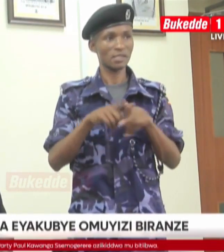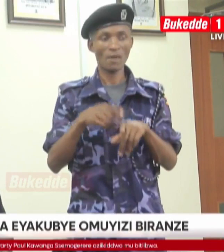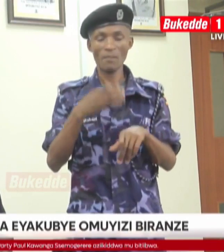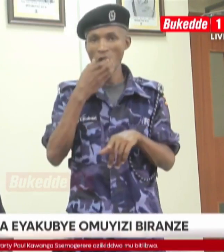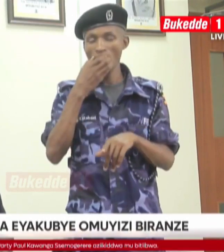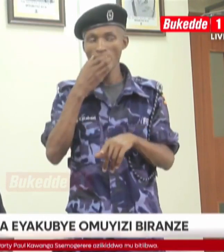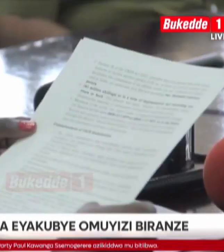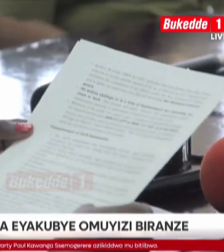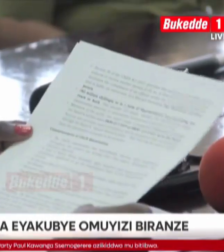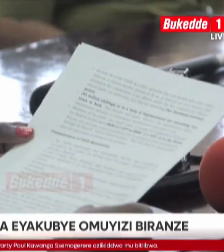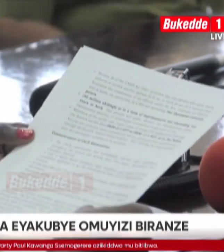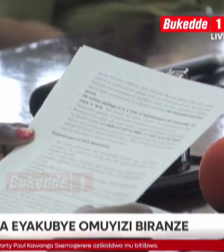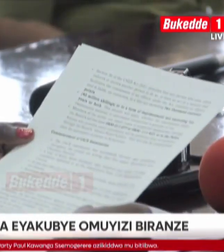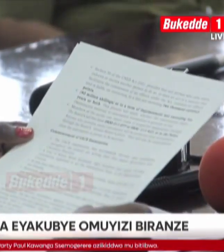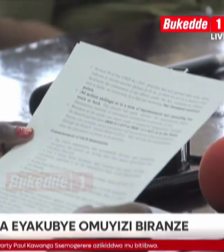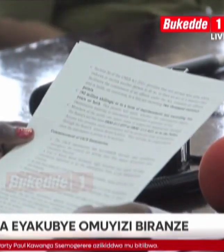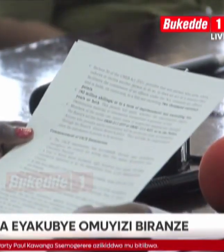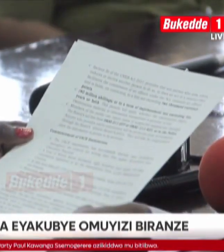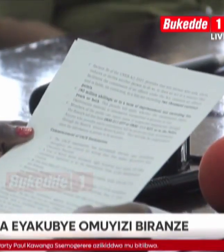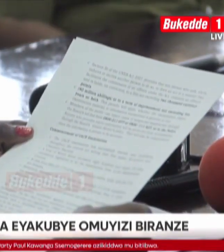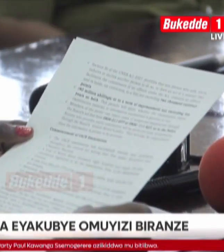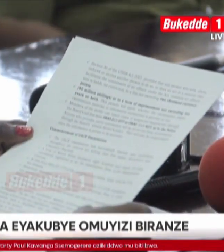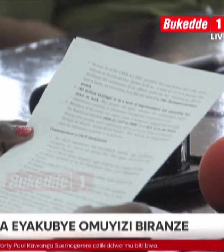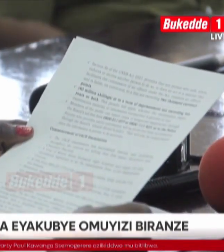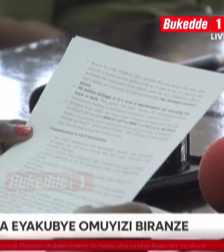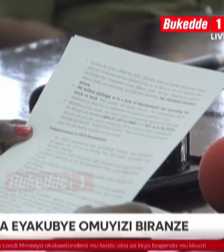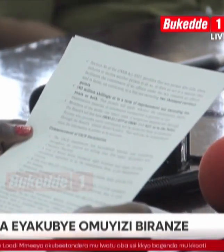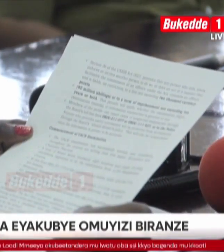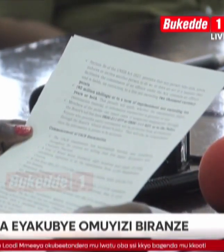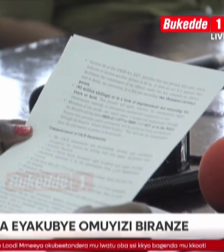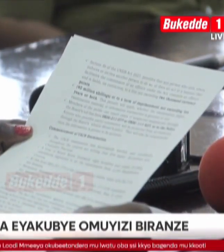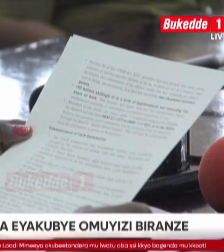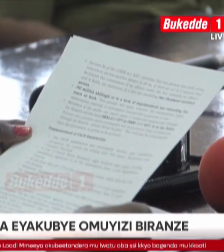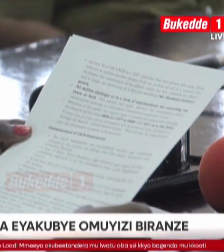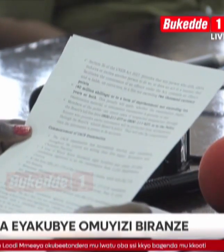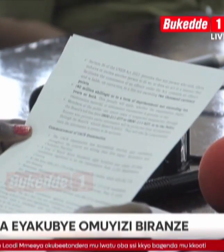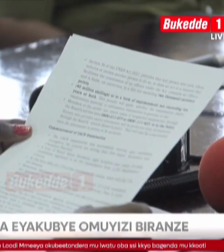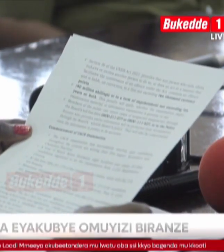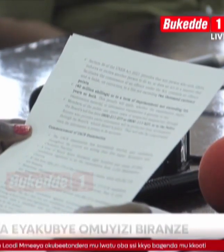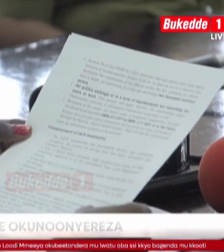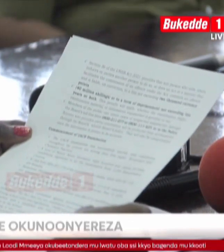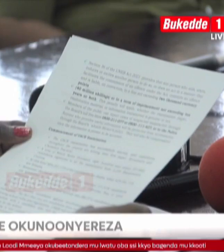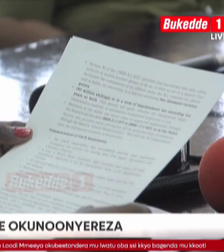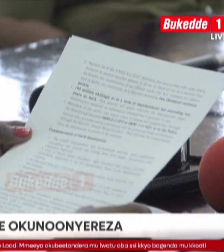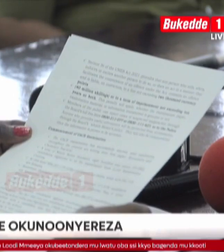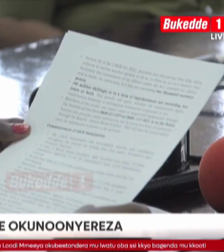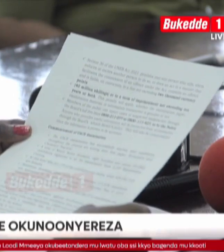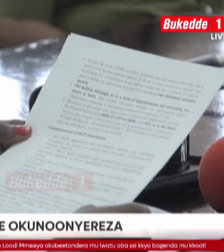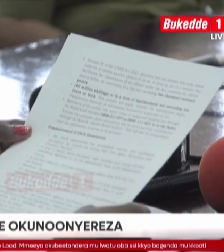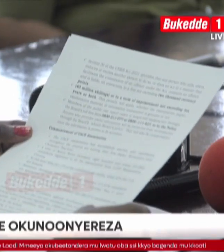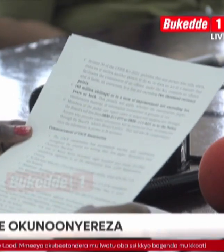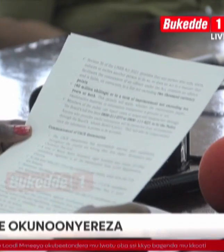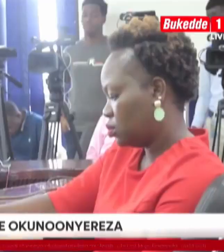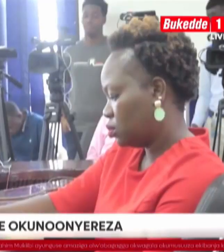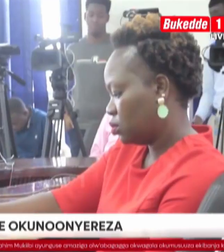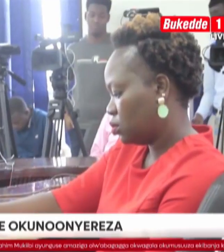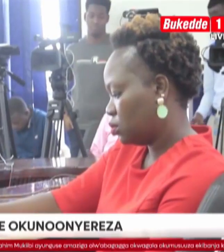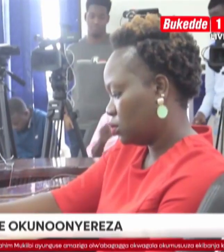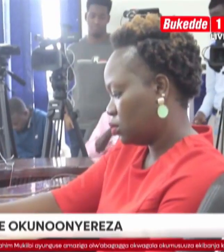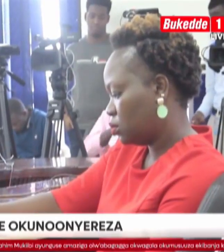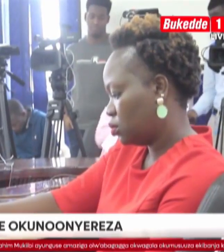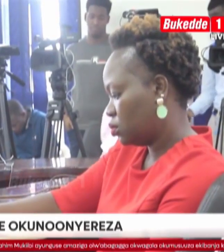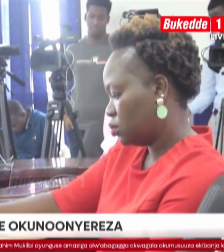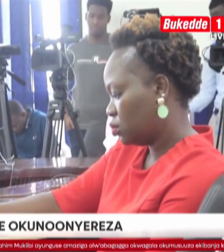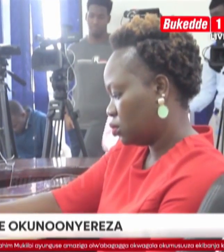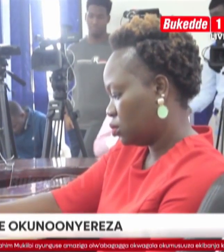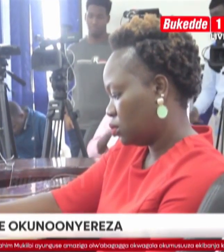n'okutyoboola eddembe lyabwe. Enanga agamba bakyanoonyereza ne ku bazigwa abalumbagana poliisi n'ebitongole by'okwerinda ebirala. Agamba